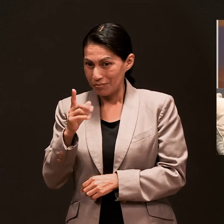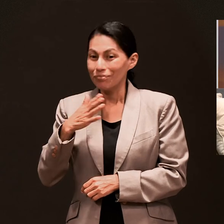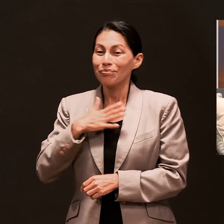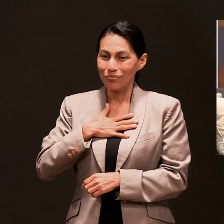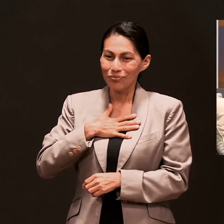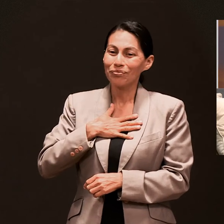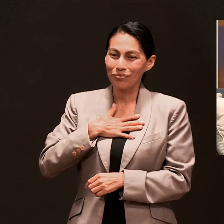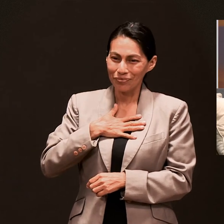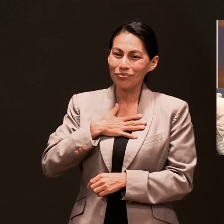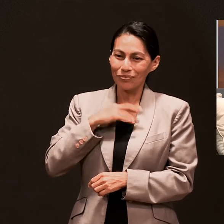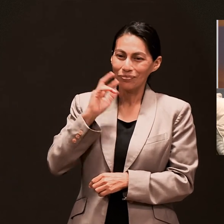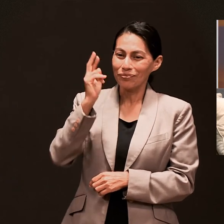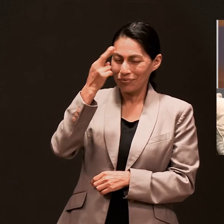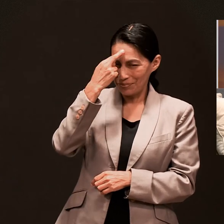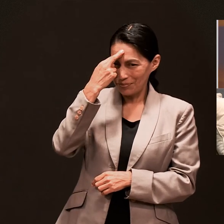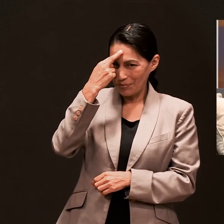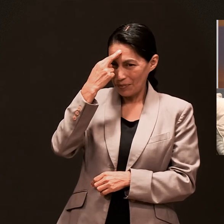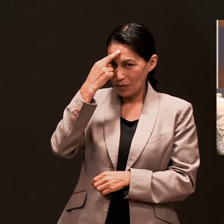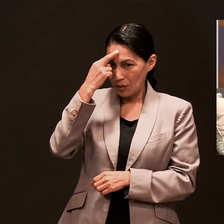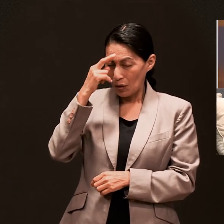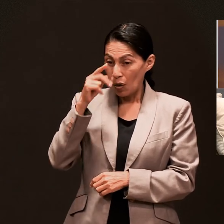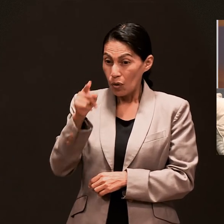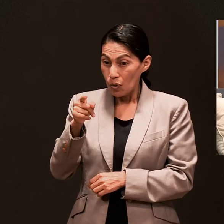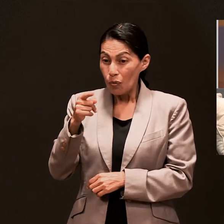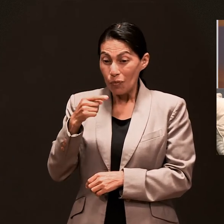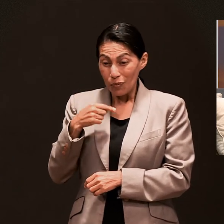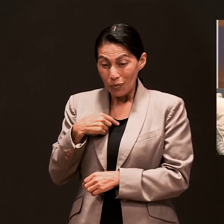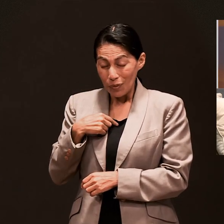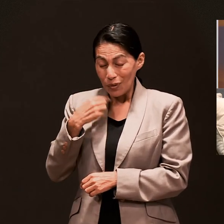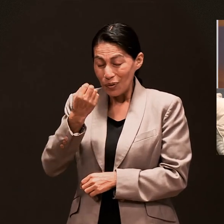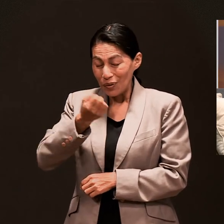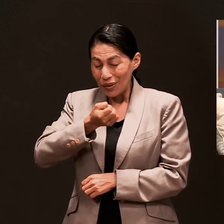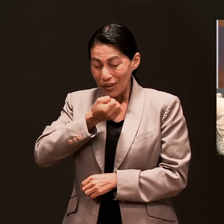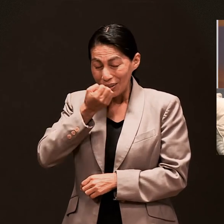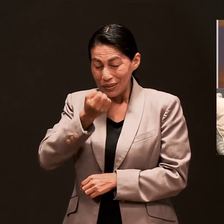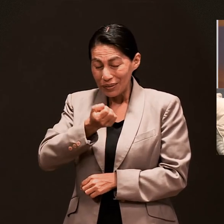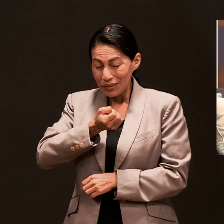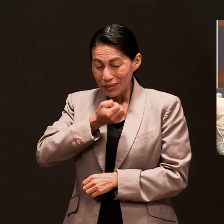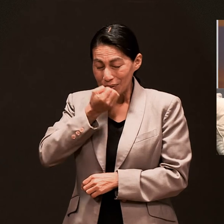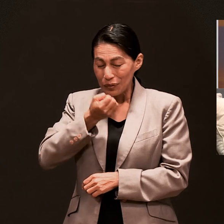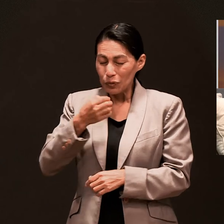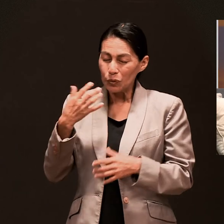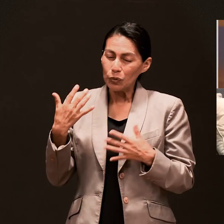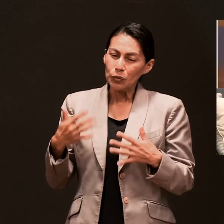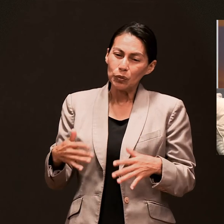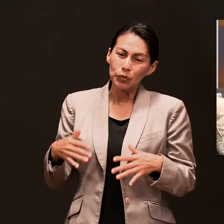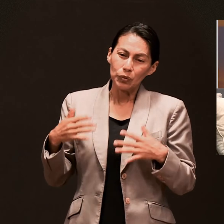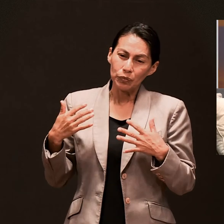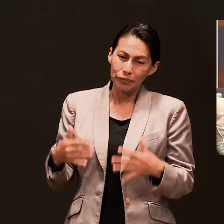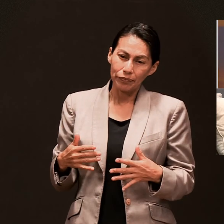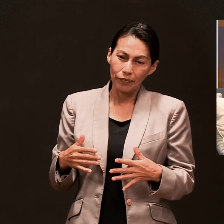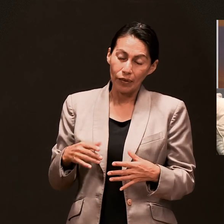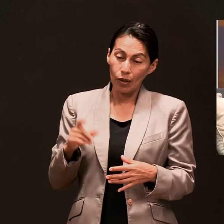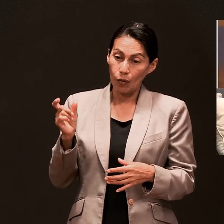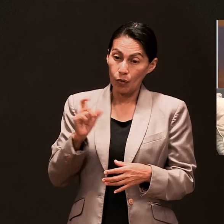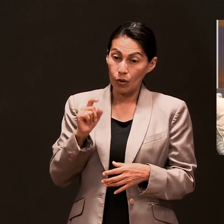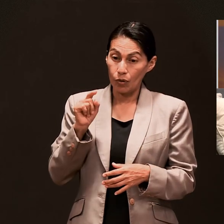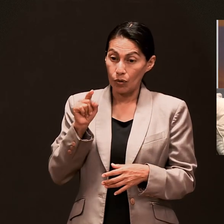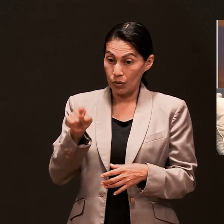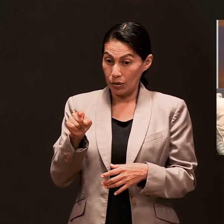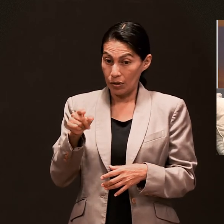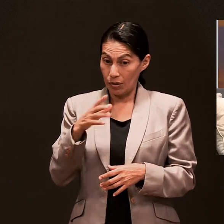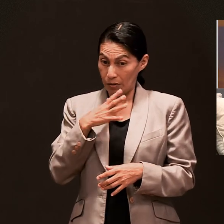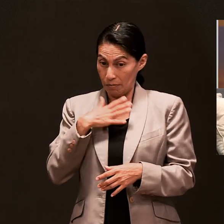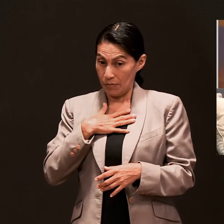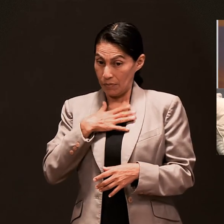le digo Ay hija Bueno yo sí me acuerdo le digo tú oraste por mí y en el momento en que